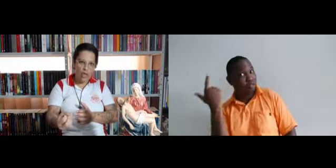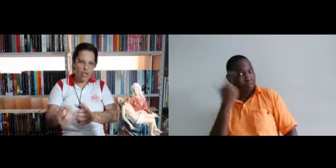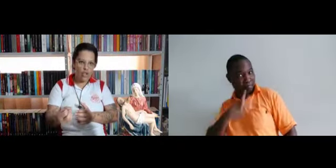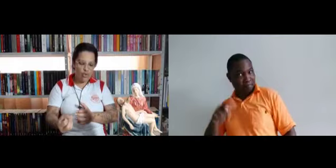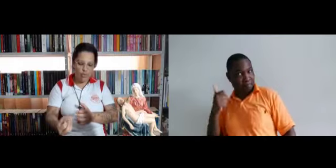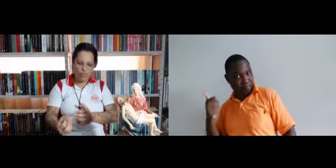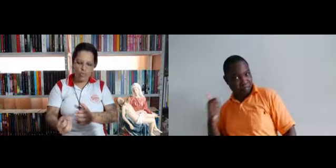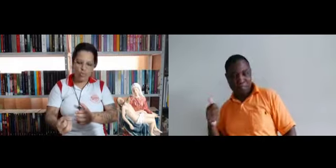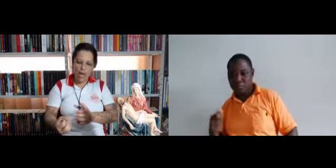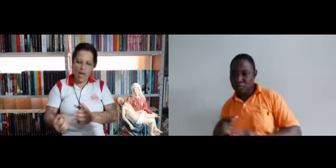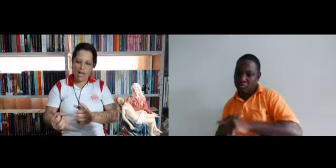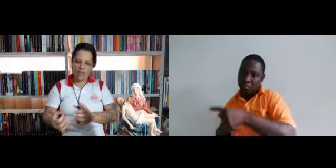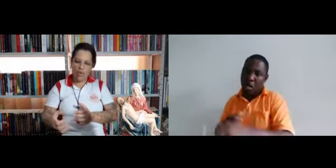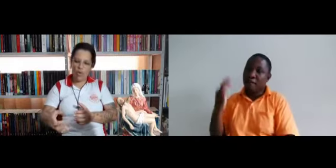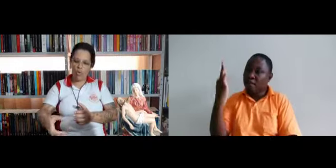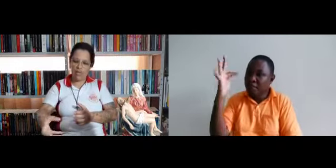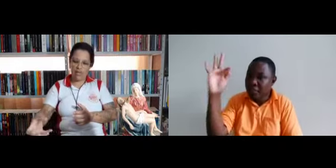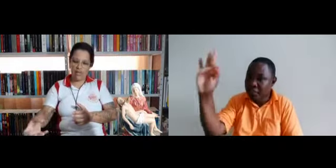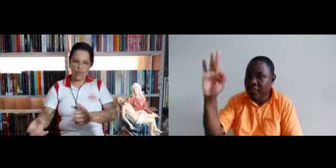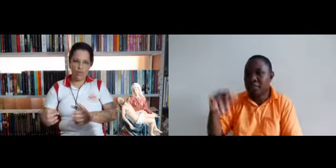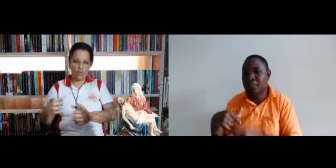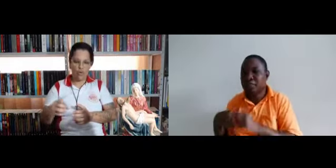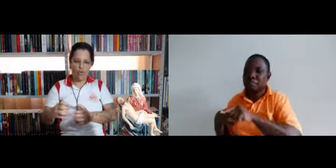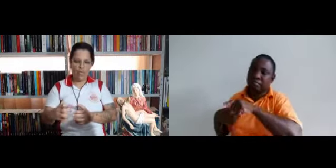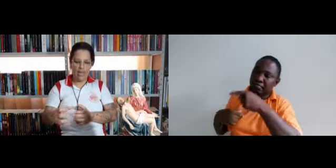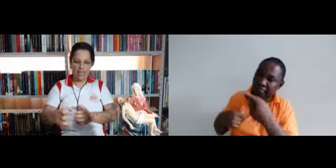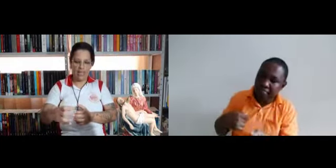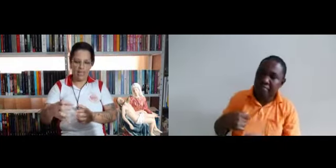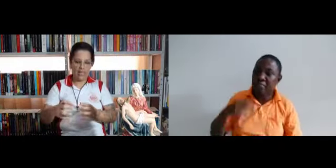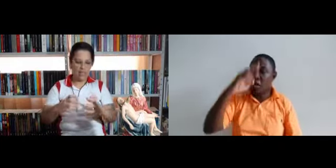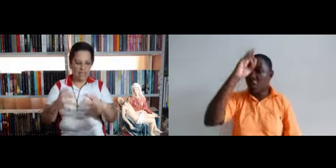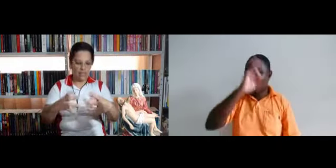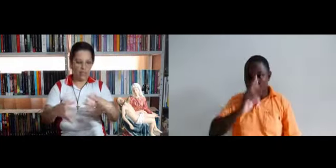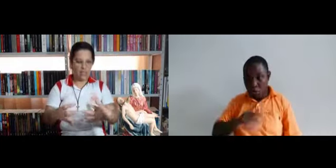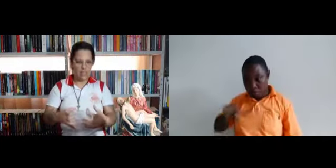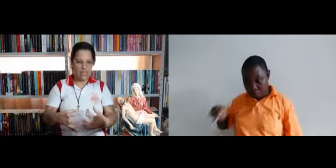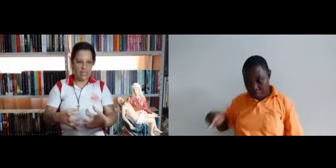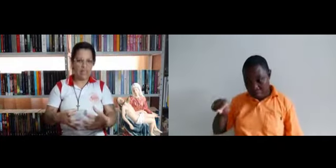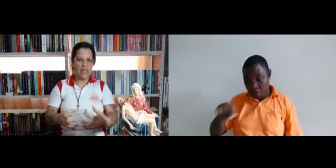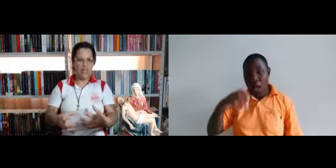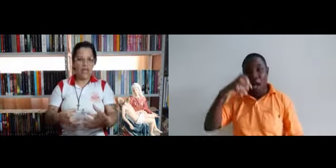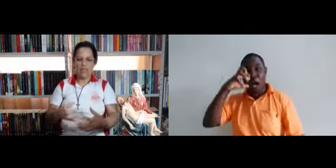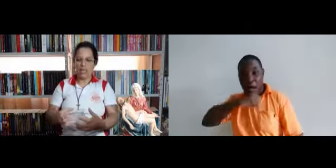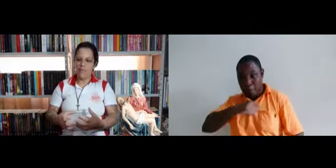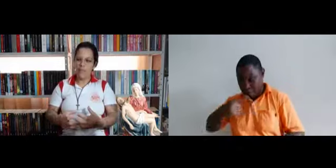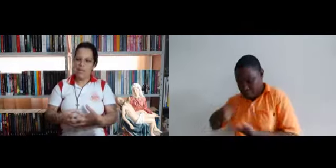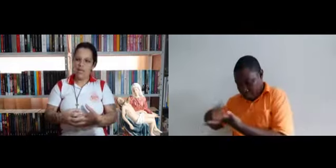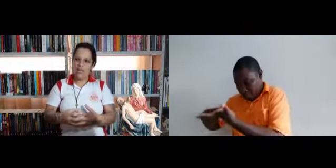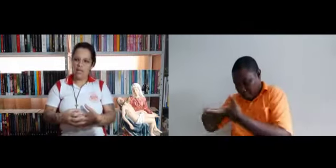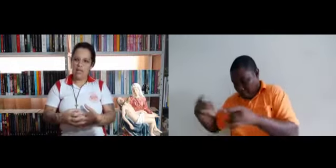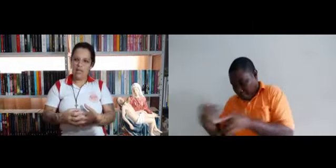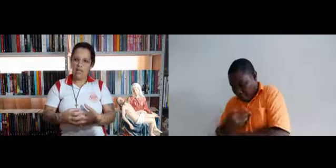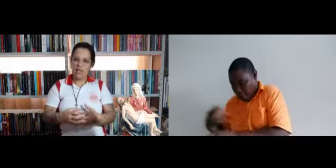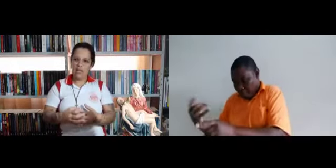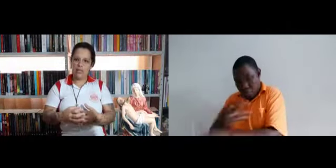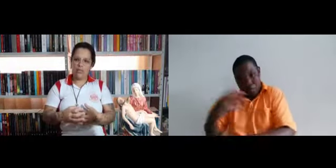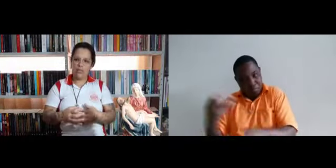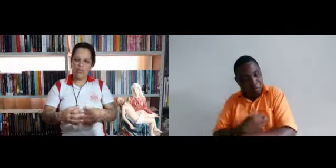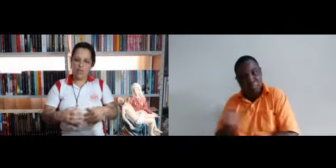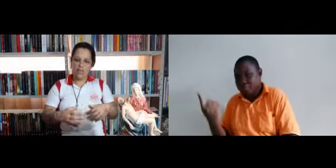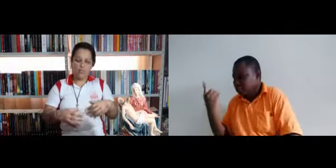incômodos junto às outras nações, ou entre si, das nações entre si, né?